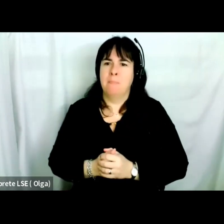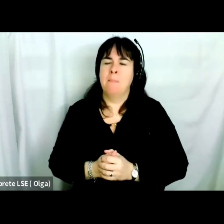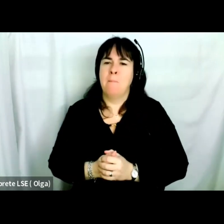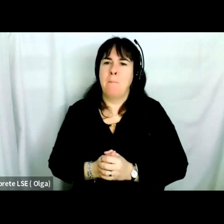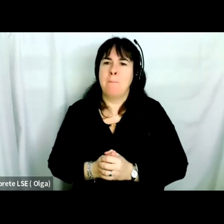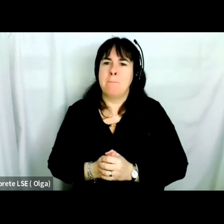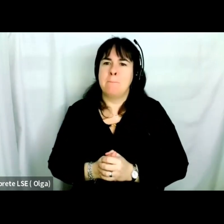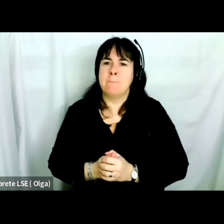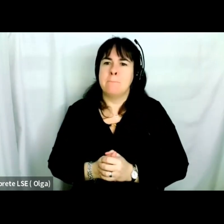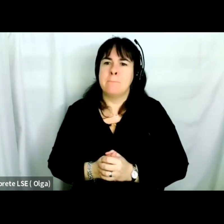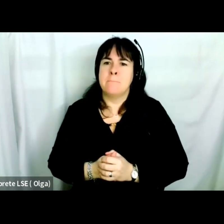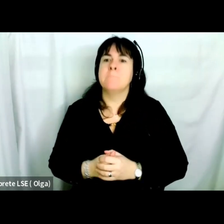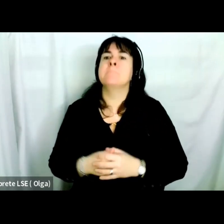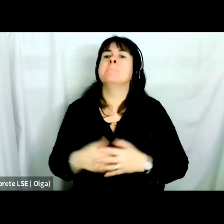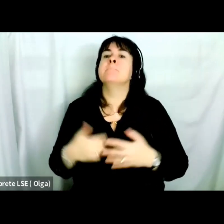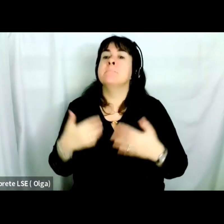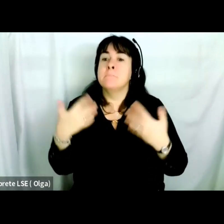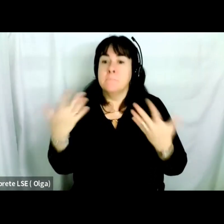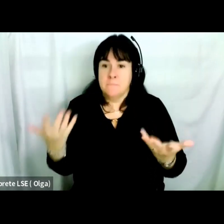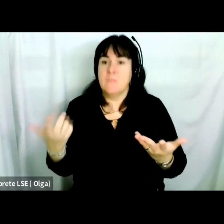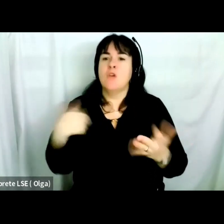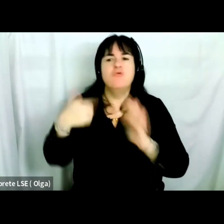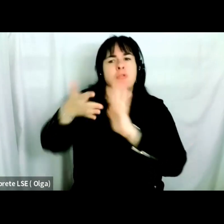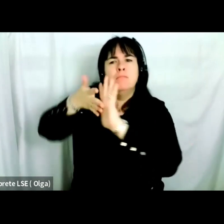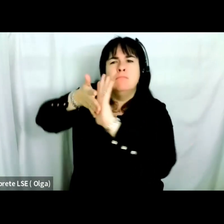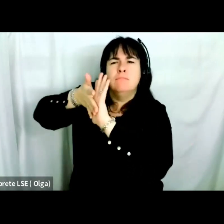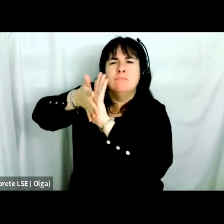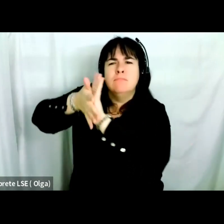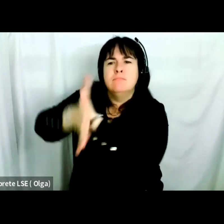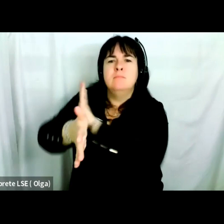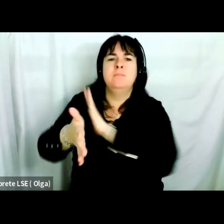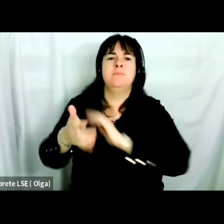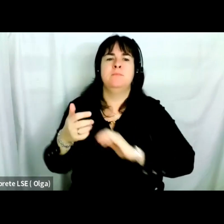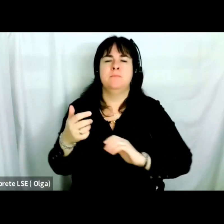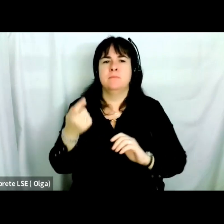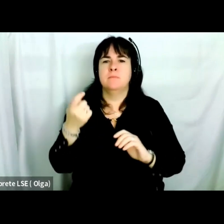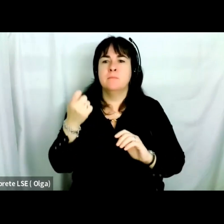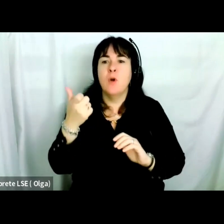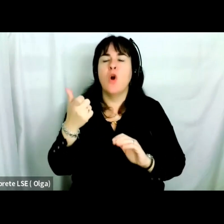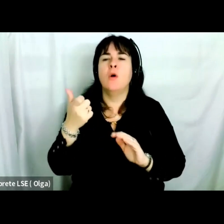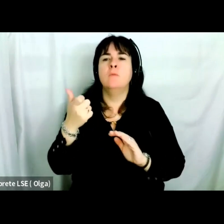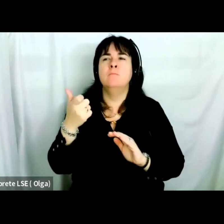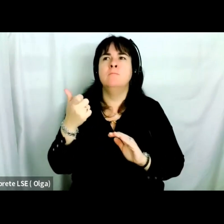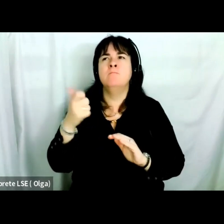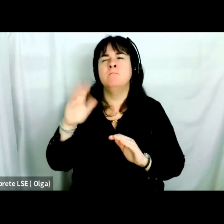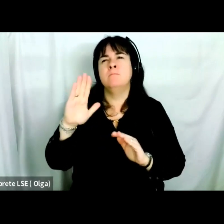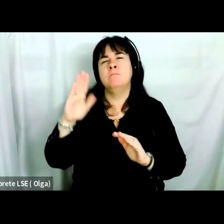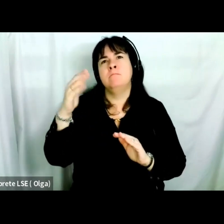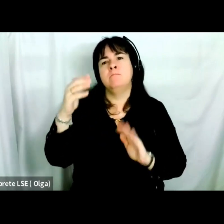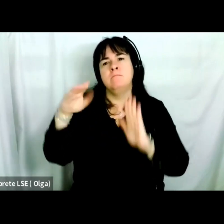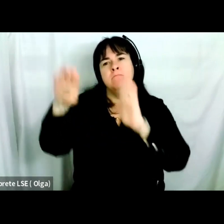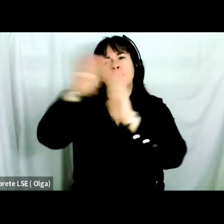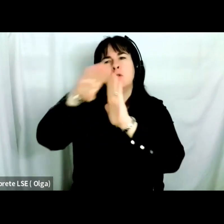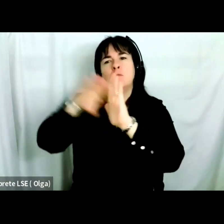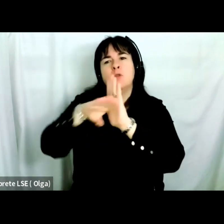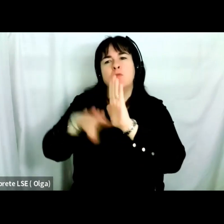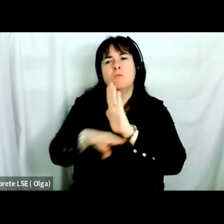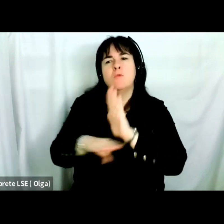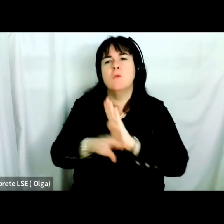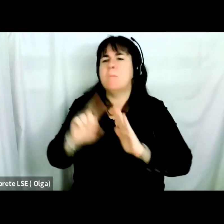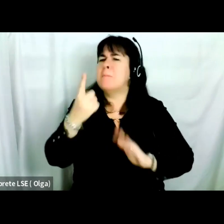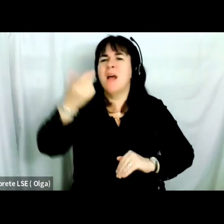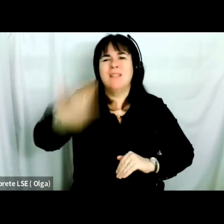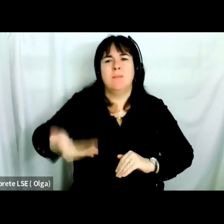Eso es. Entonces, os voy a explicar un poco los puntos más importantes de la mediación para que os quede